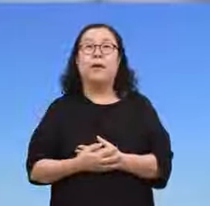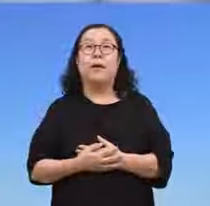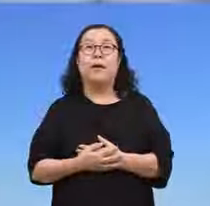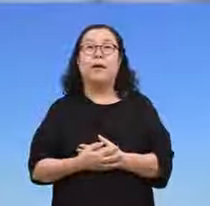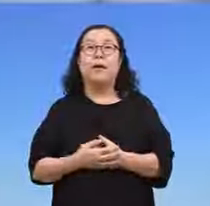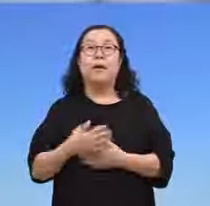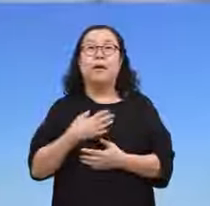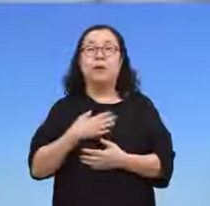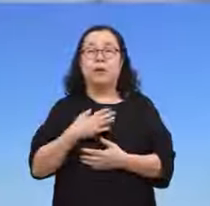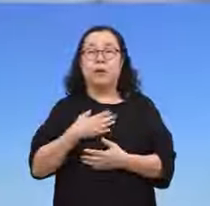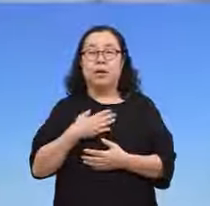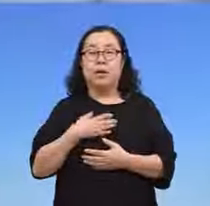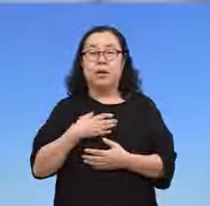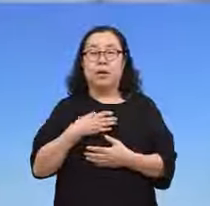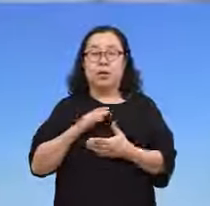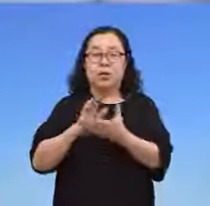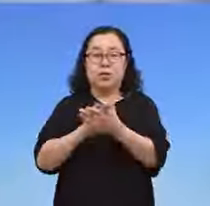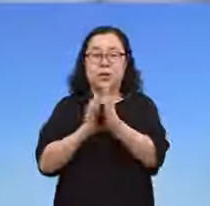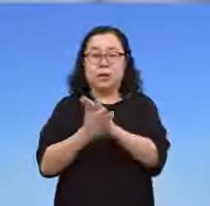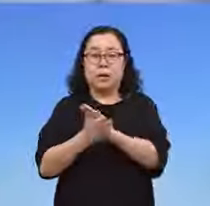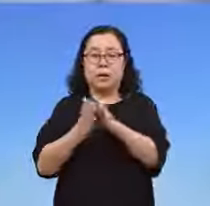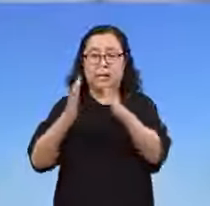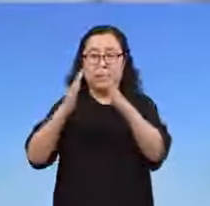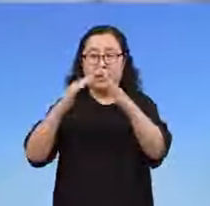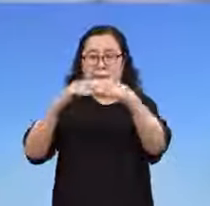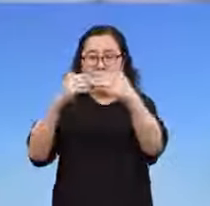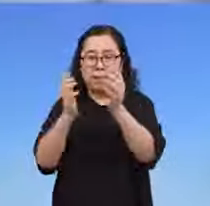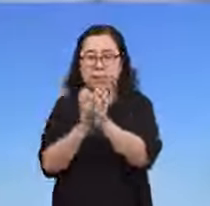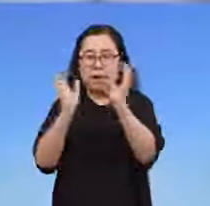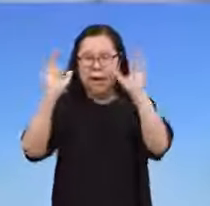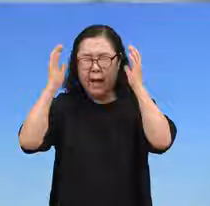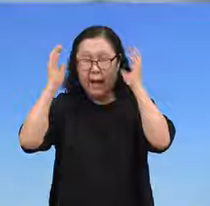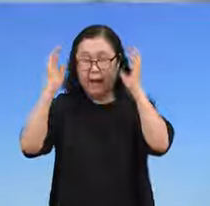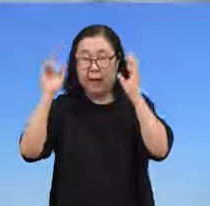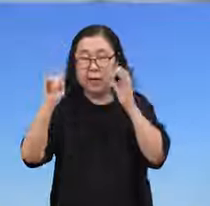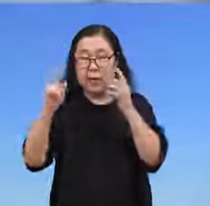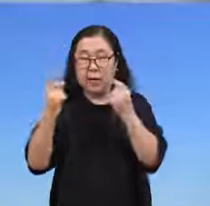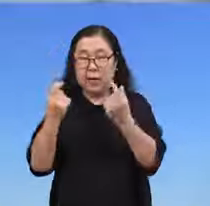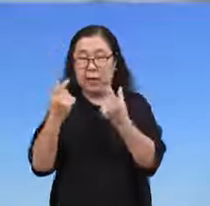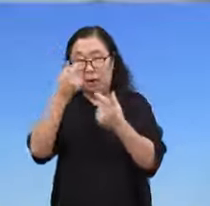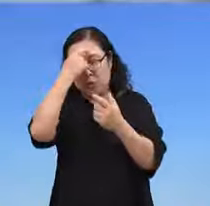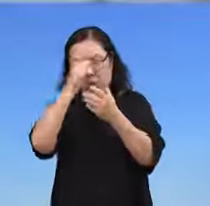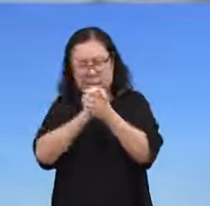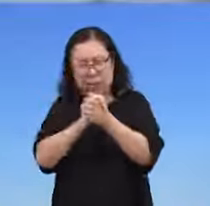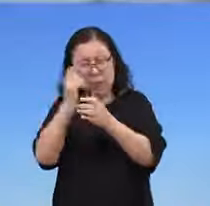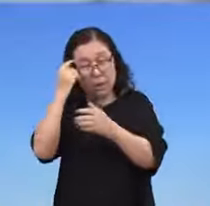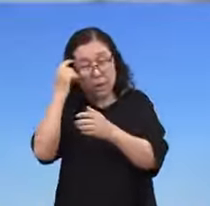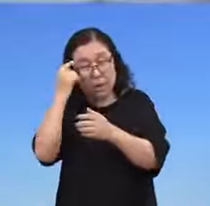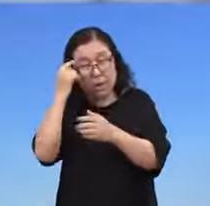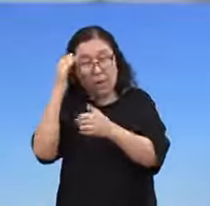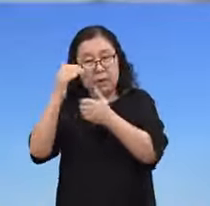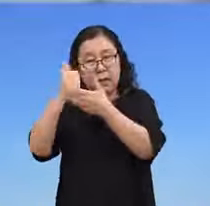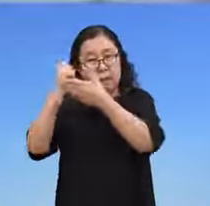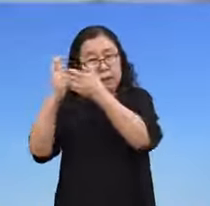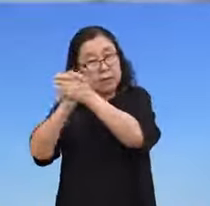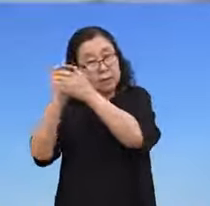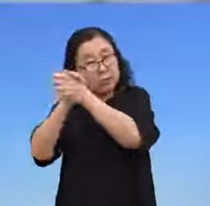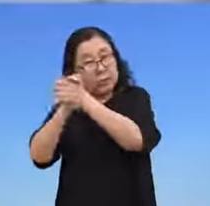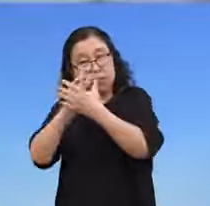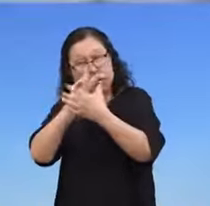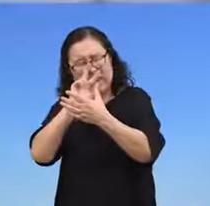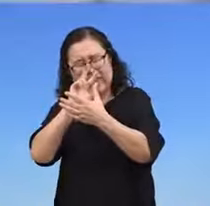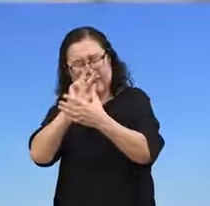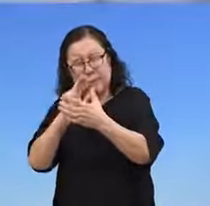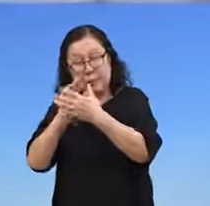우리 유치부회가 이렇게 기도한다고, 우리 이찬수 담임 목사님은 하나님의 친구인가요?